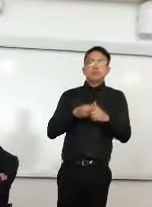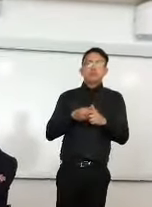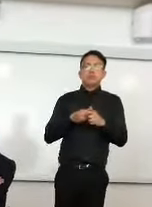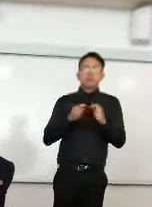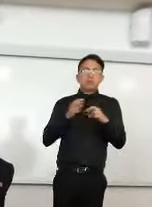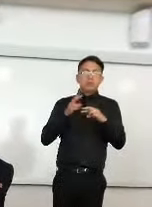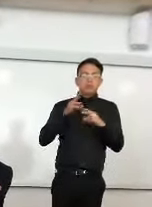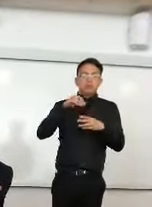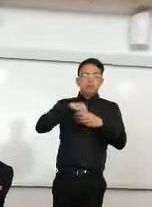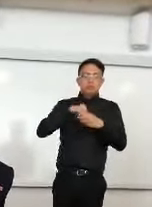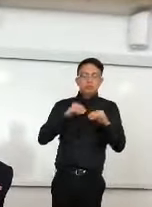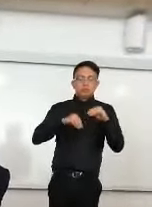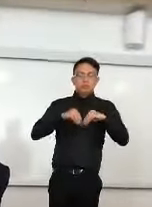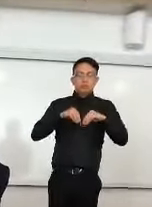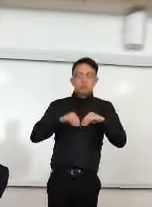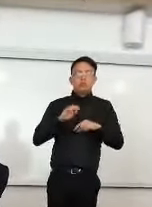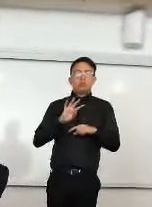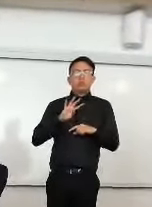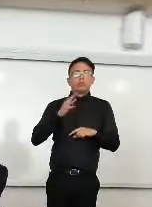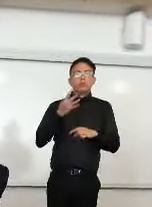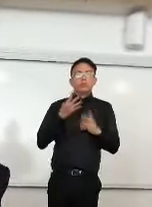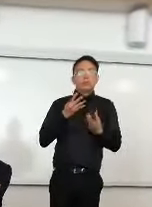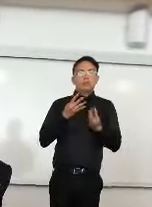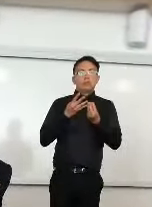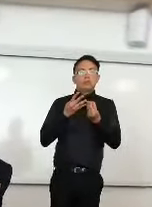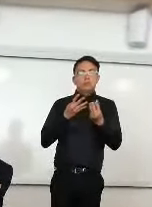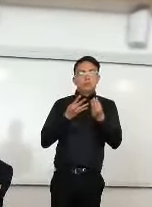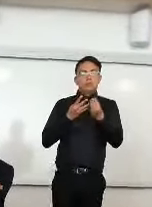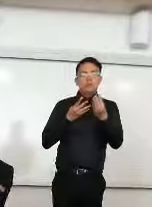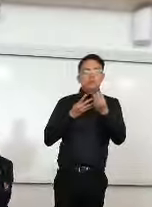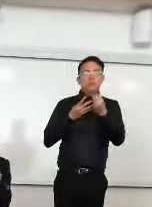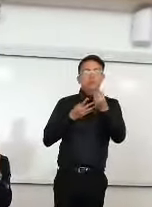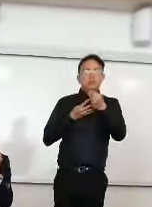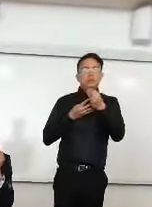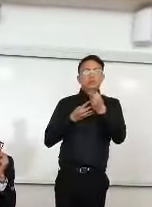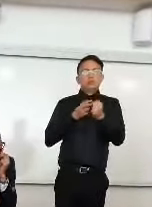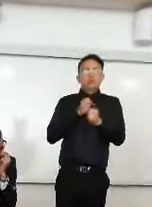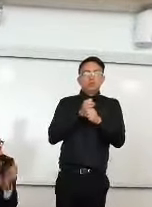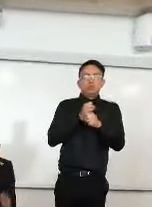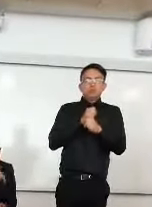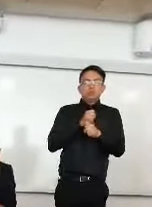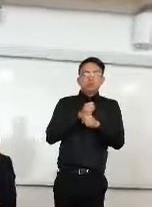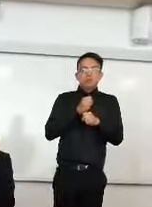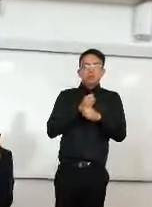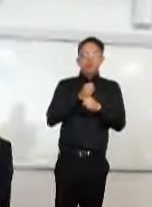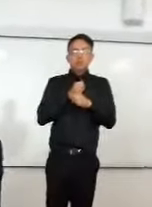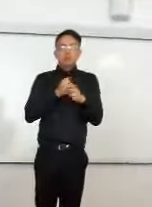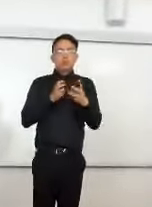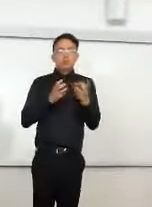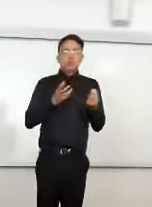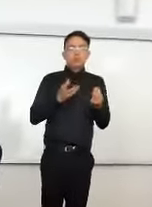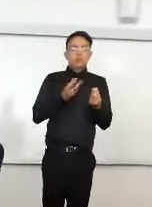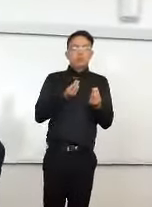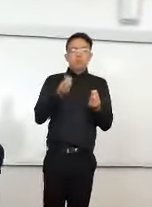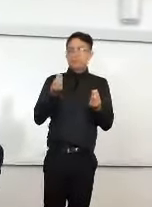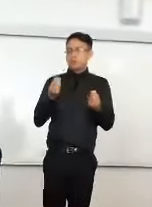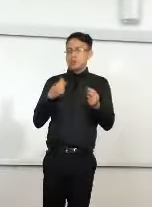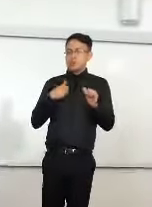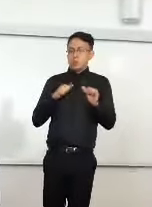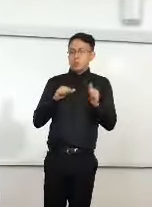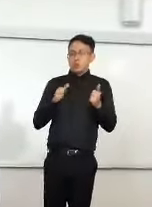la construcción a través de 4 grupos de trabajo que fueron distribuidos de acuerdo a cómo